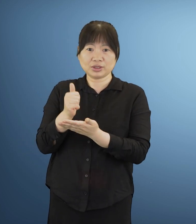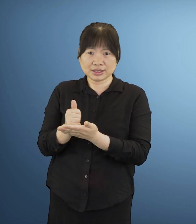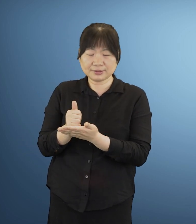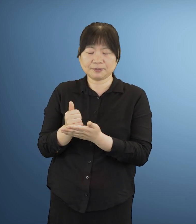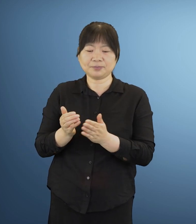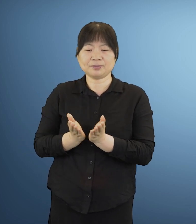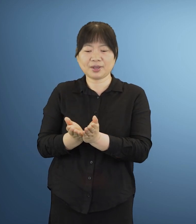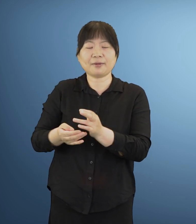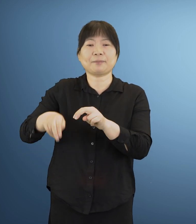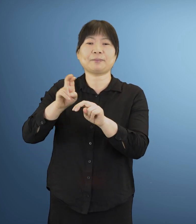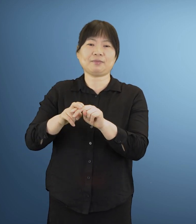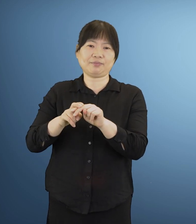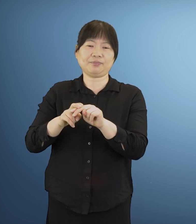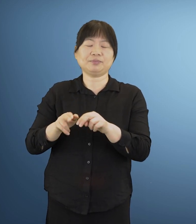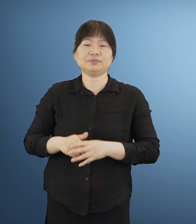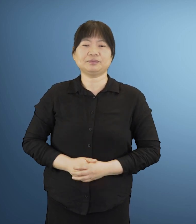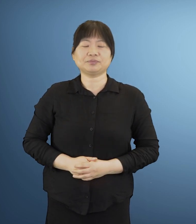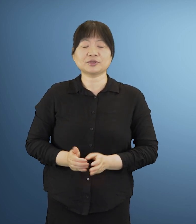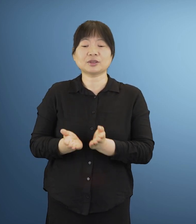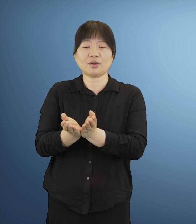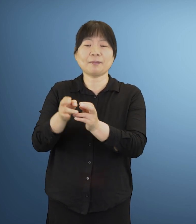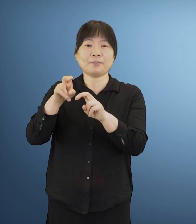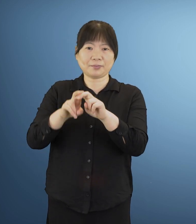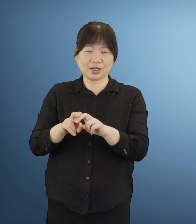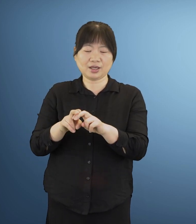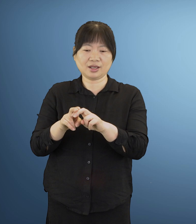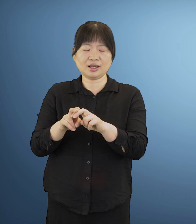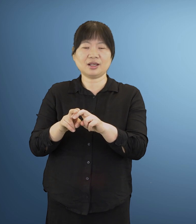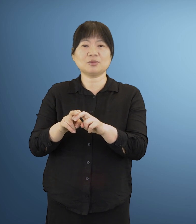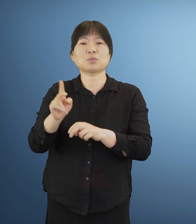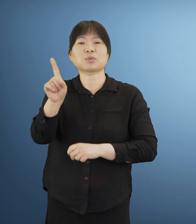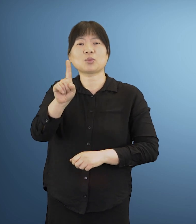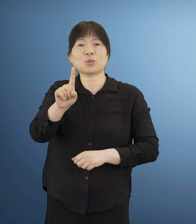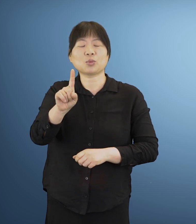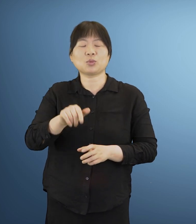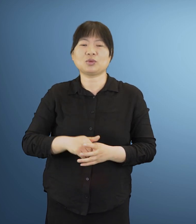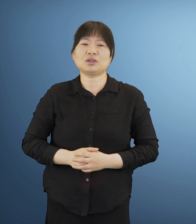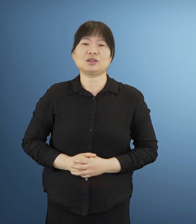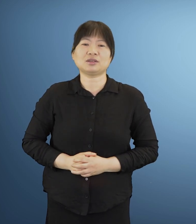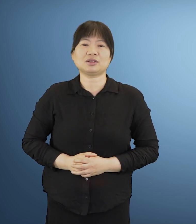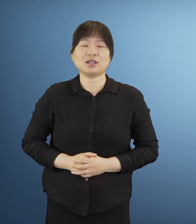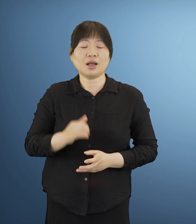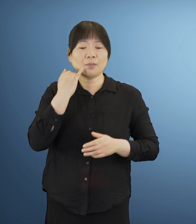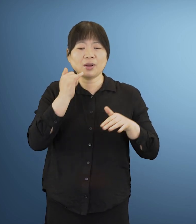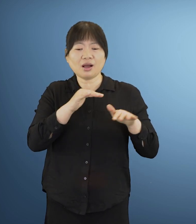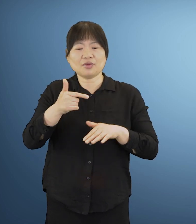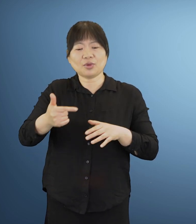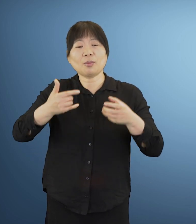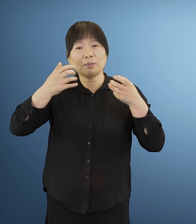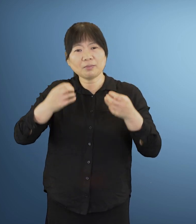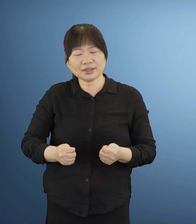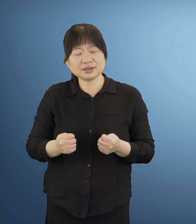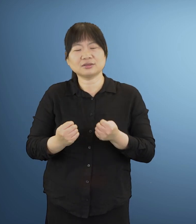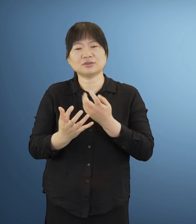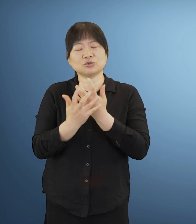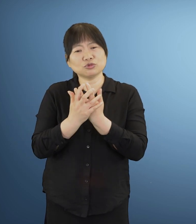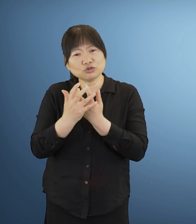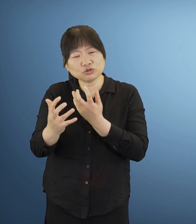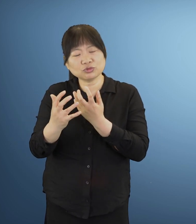배에 올라가 앉으시고, 이 배에 올라가 앉으신 것은 사실상 바닷가에 너무 많은 군중이